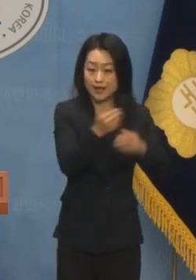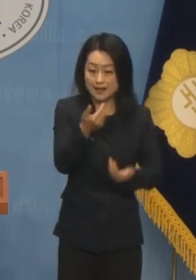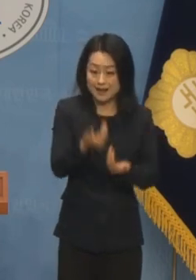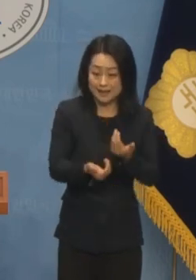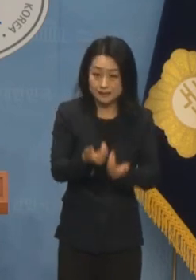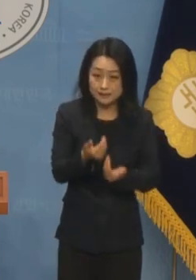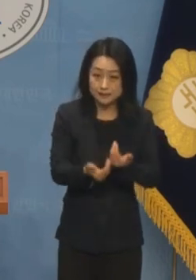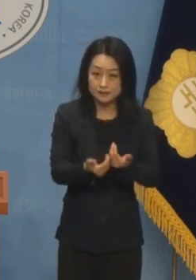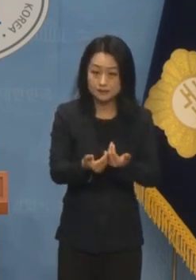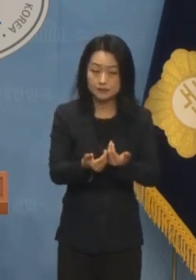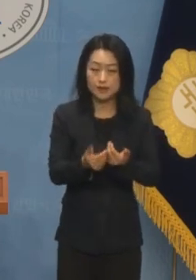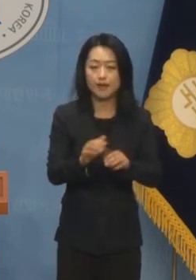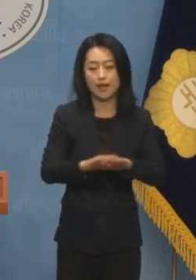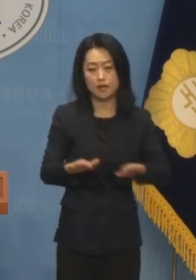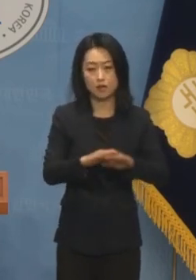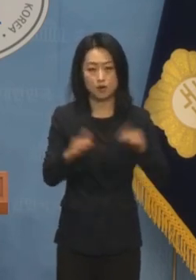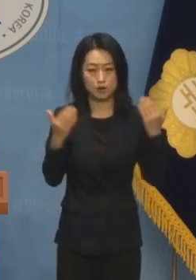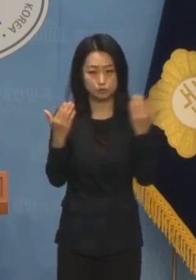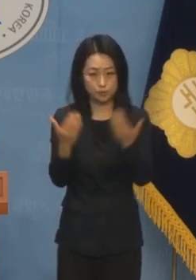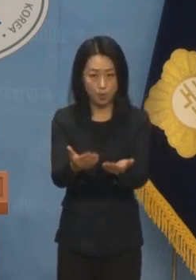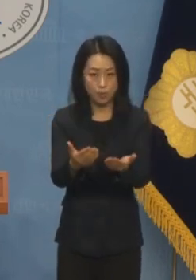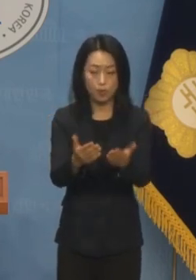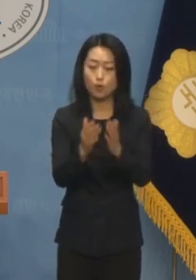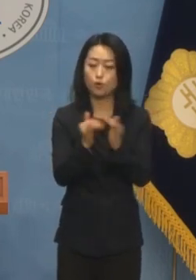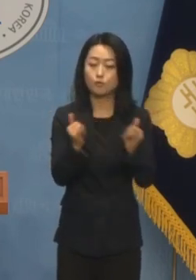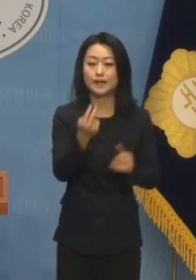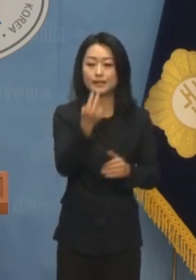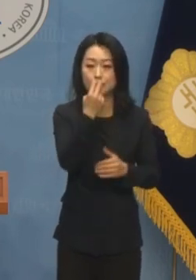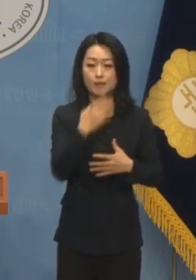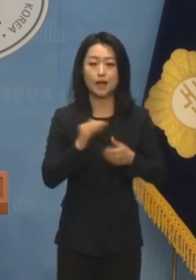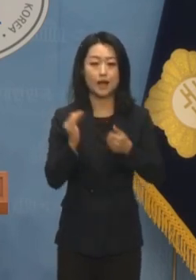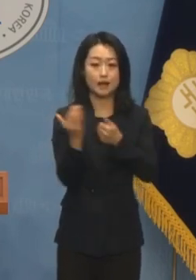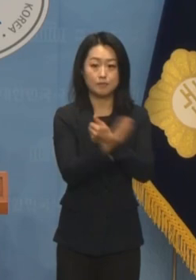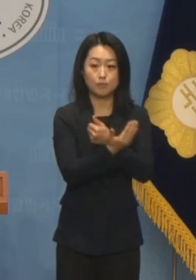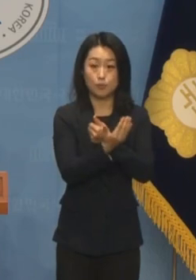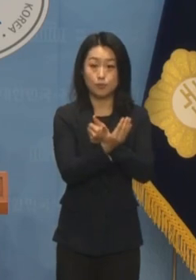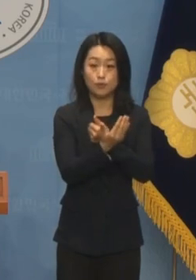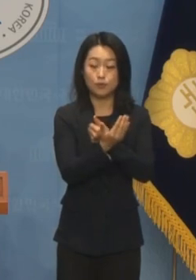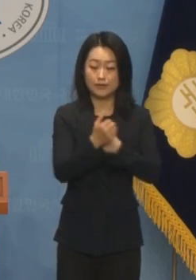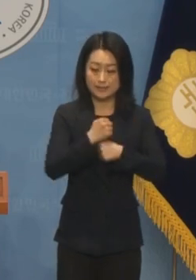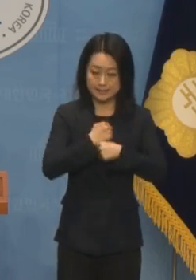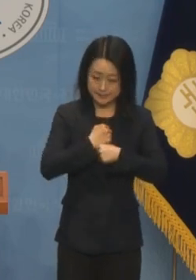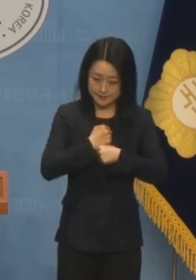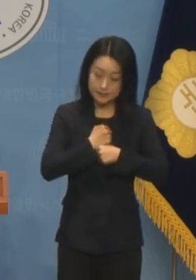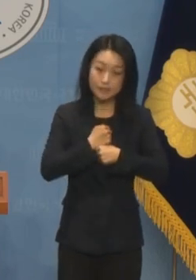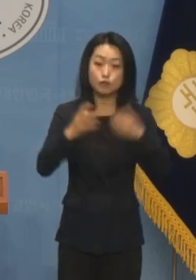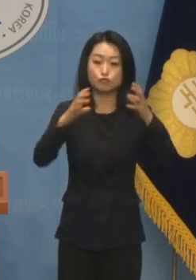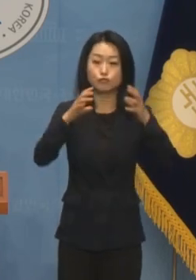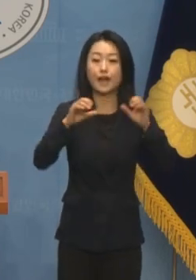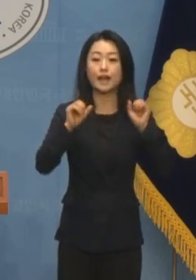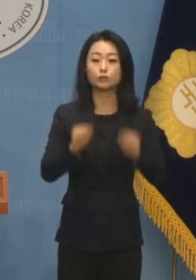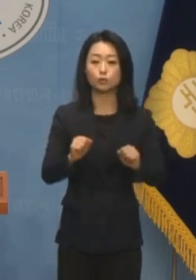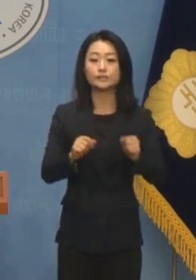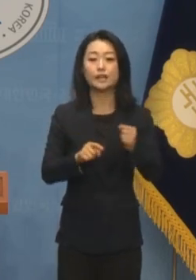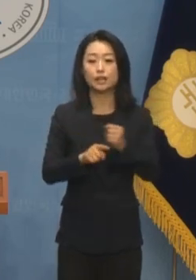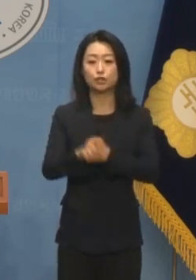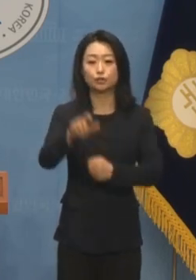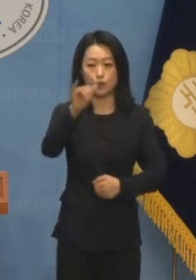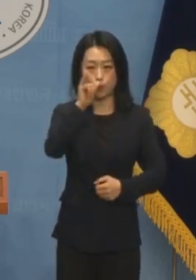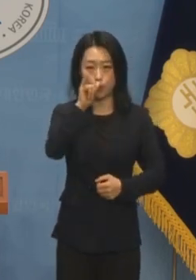갈등을 완화시키고 국민의 생명과 안전을 지키는 것이 국가의 존재